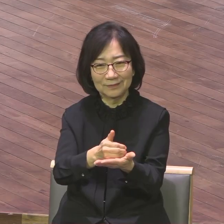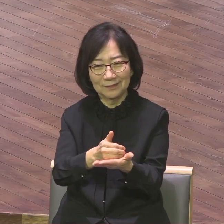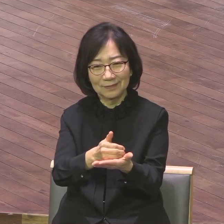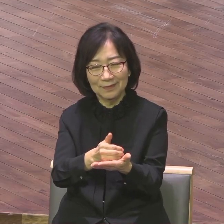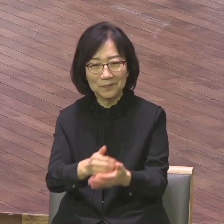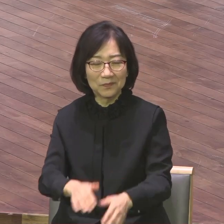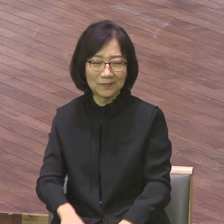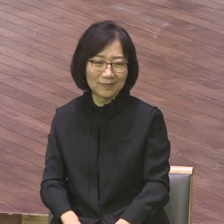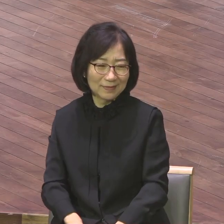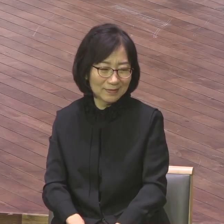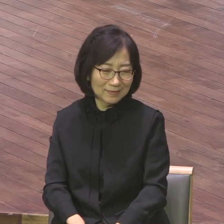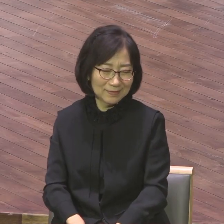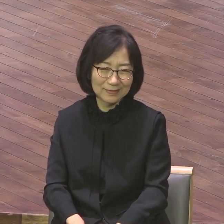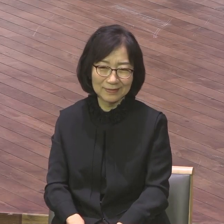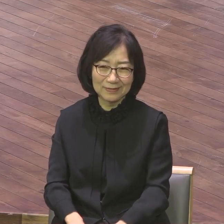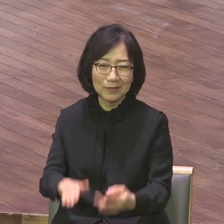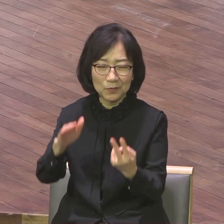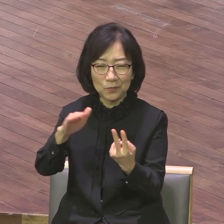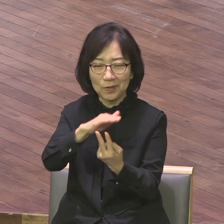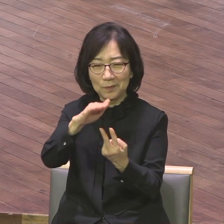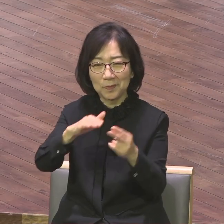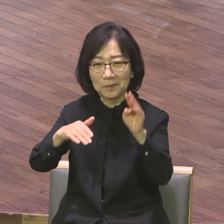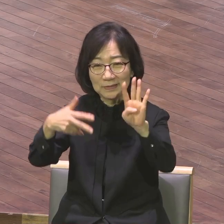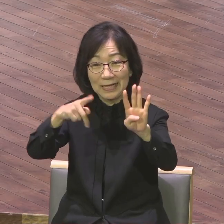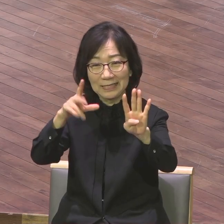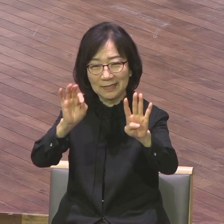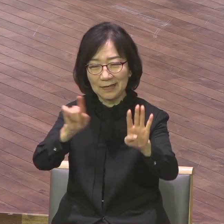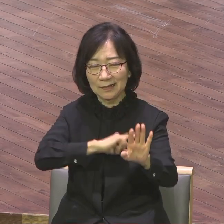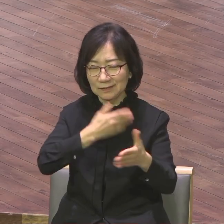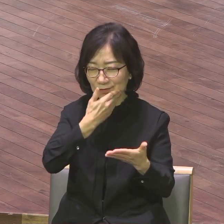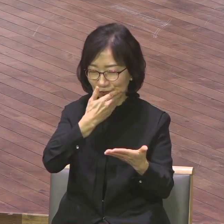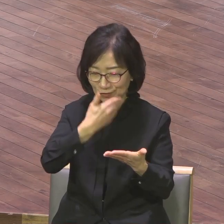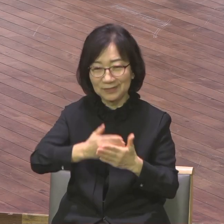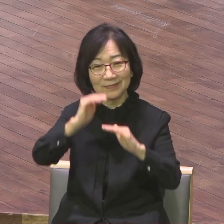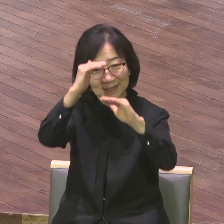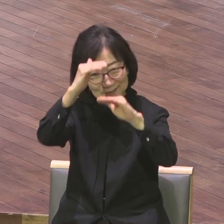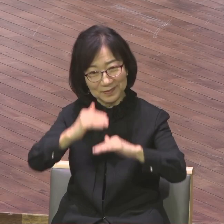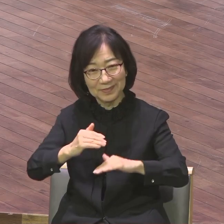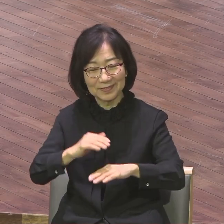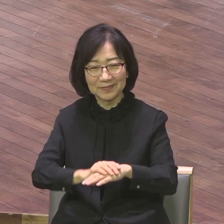요한복음 4장의 핵심 메시지요. 이 뭐냐? 사마리아 여자는